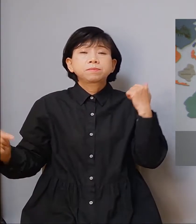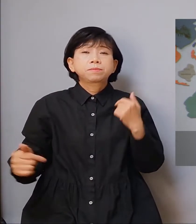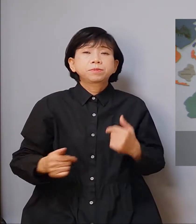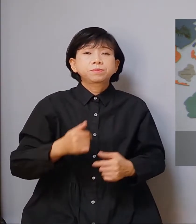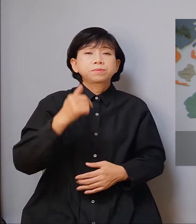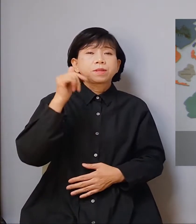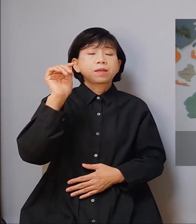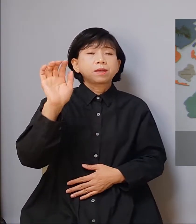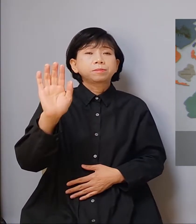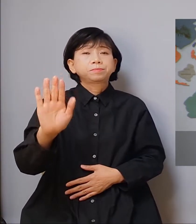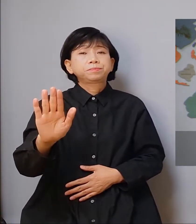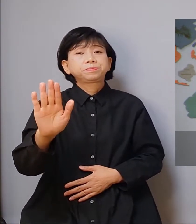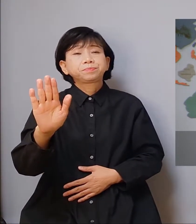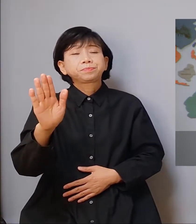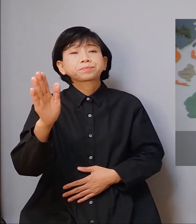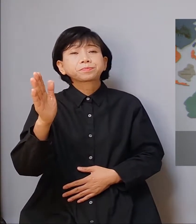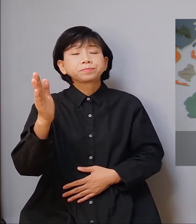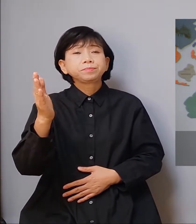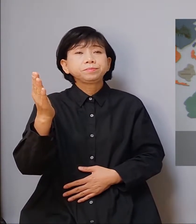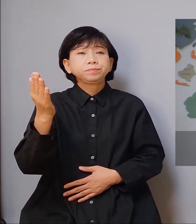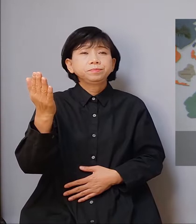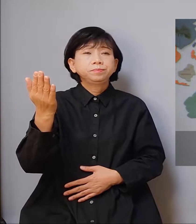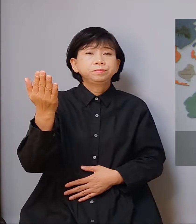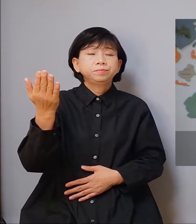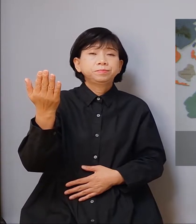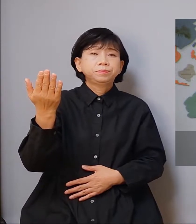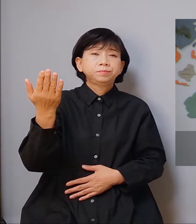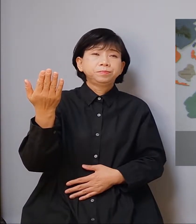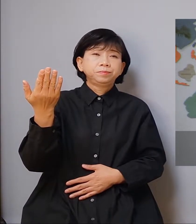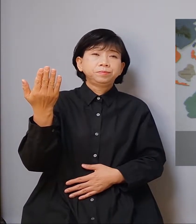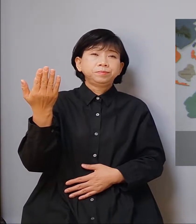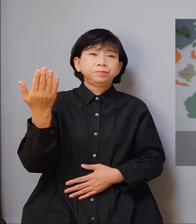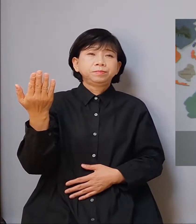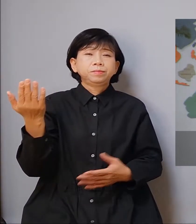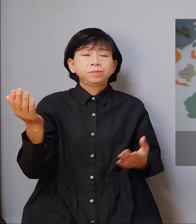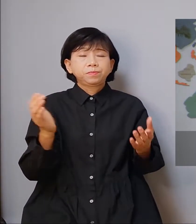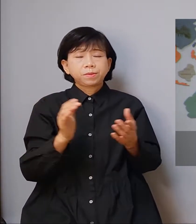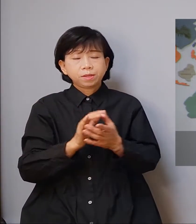예배드림이 기쁨 됩니다.